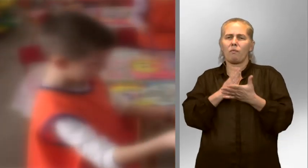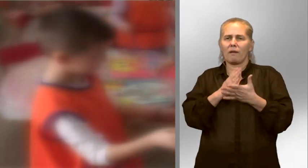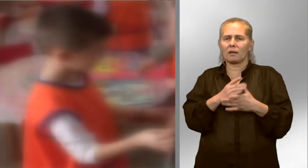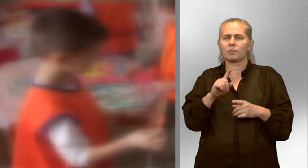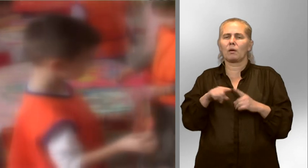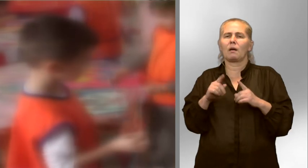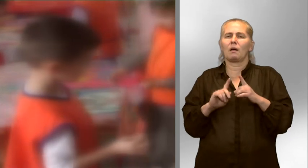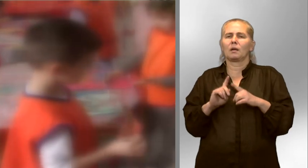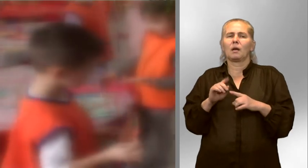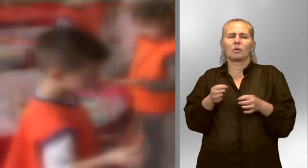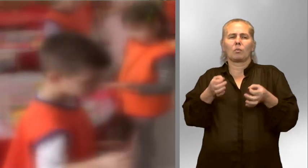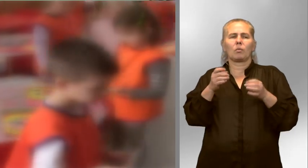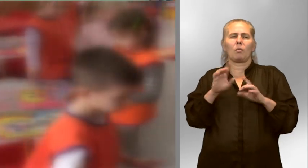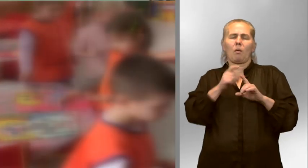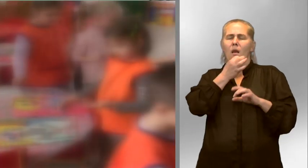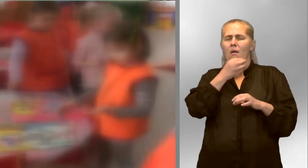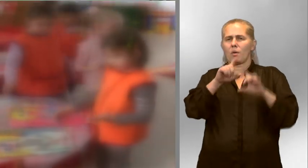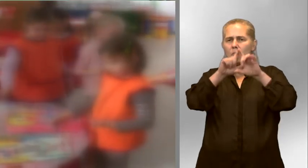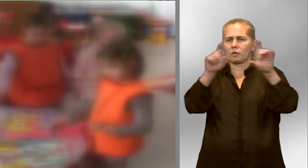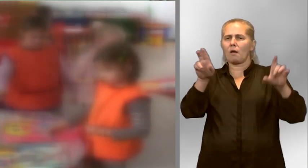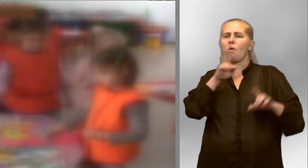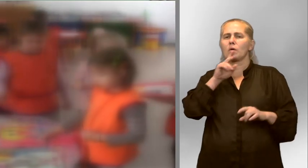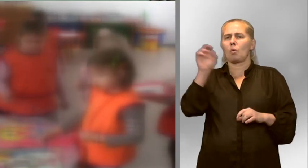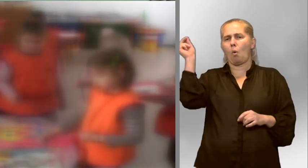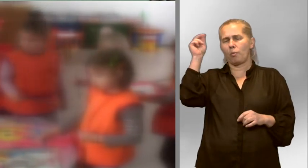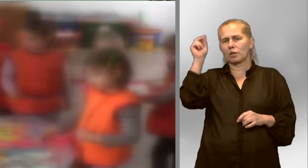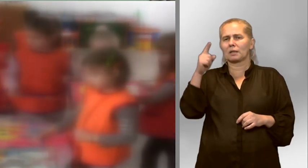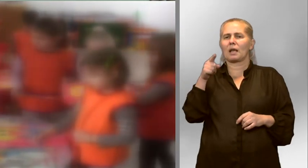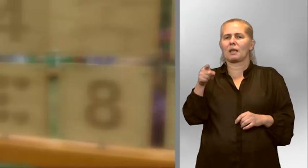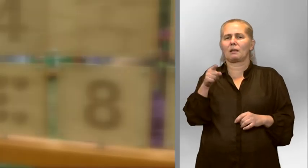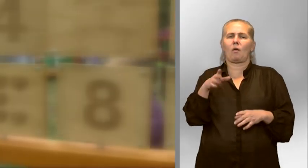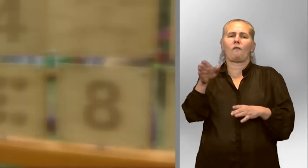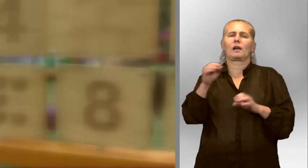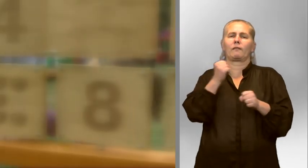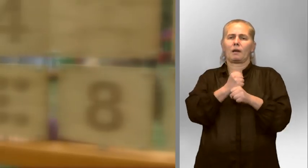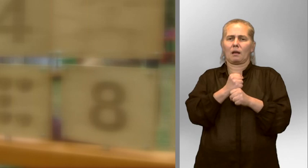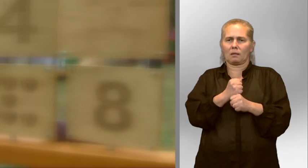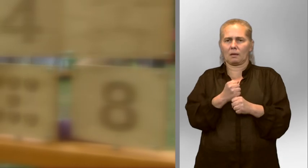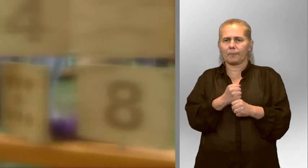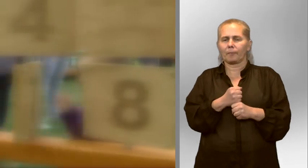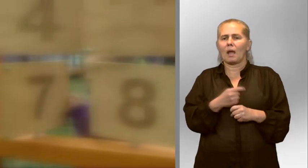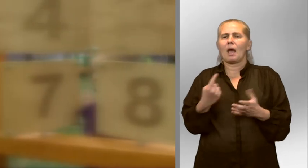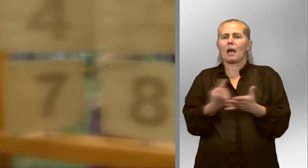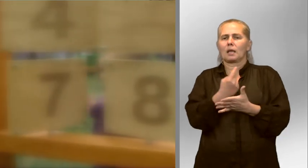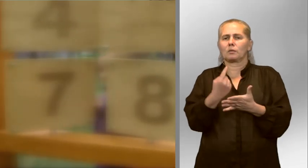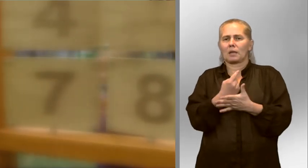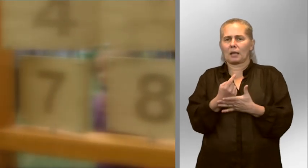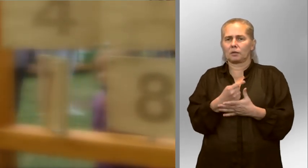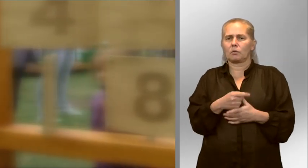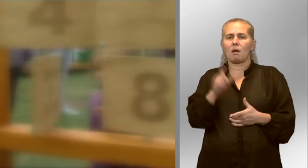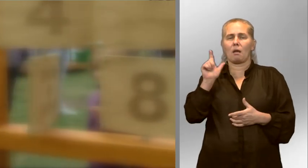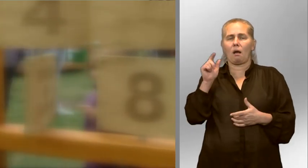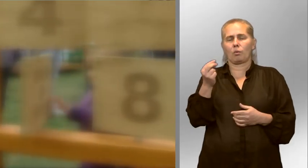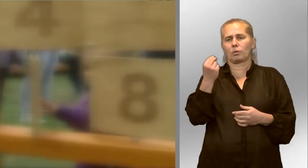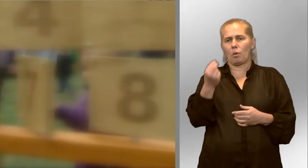dete non-stop, ali u visokim sofisticiranim ustanovama koje su obučene za jedan takav rad. I rezultati